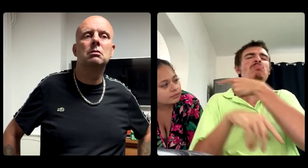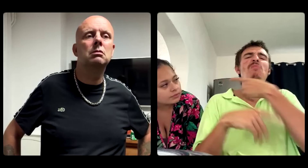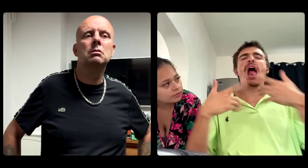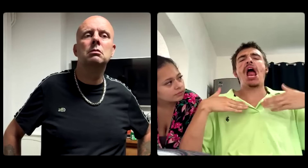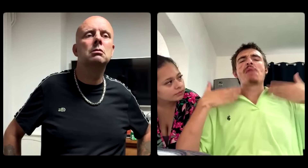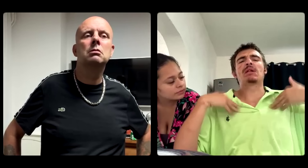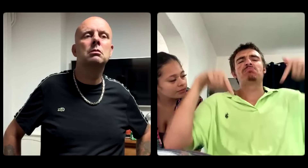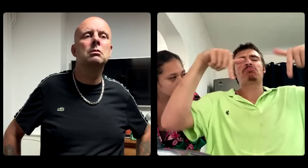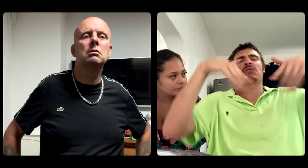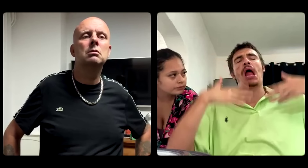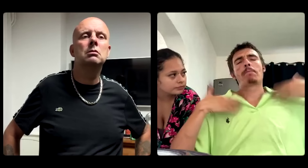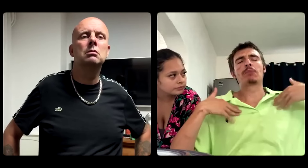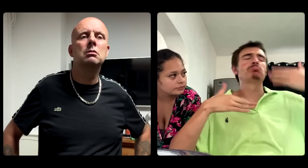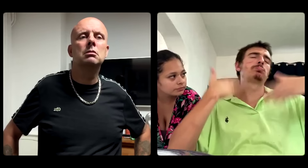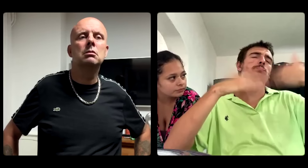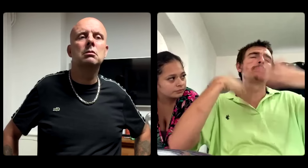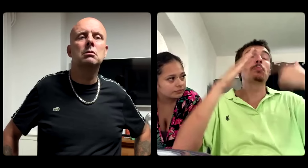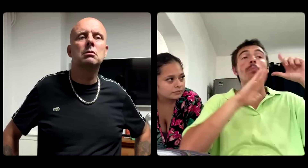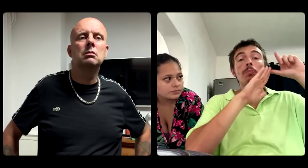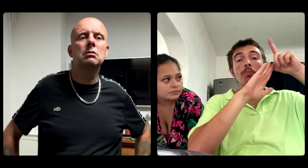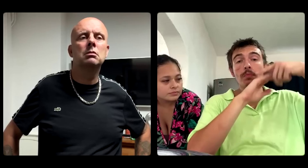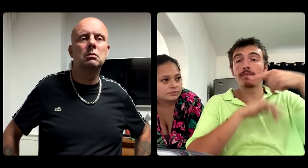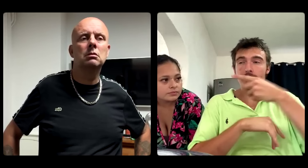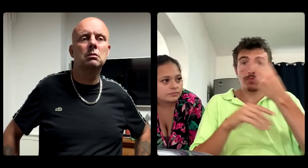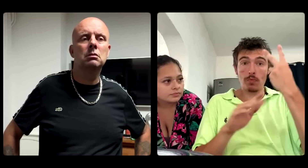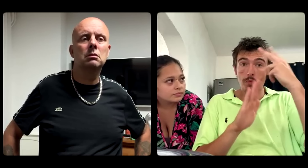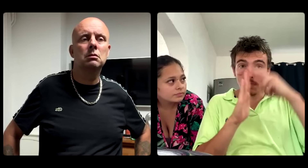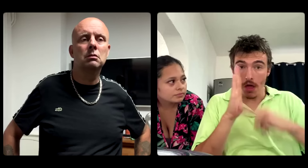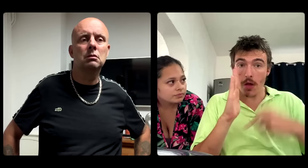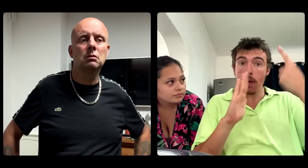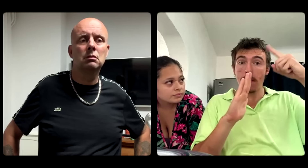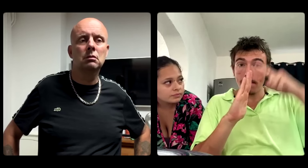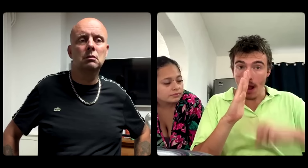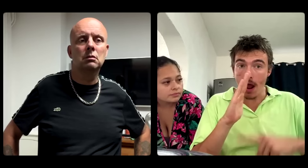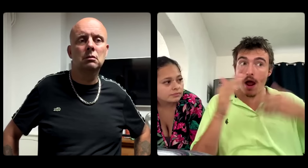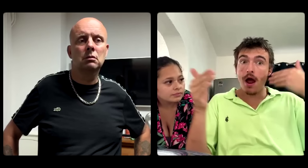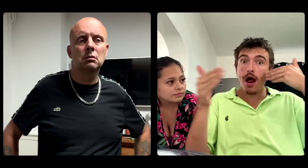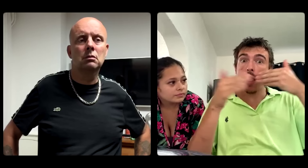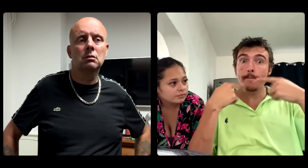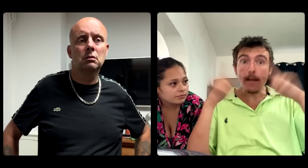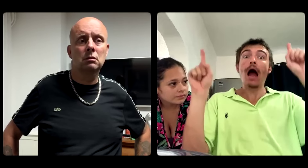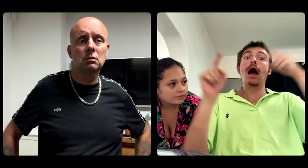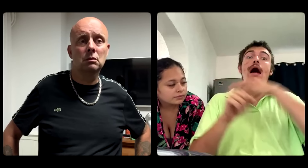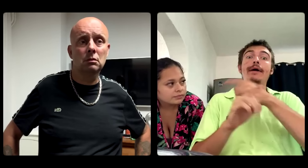Waarom vraag je dan niet? Je verpest het. Je verpest is onze hele band.